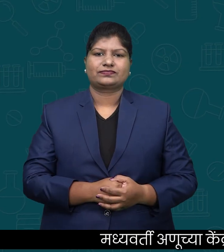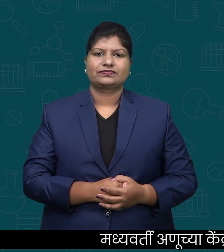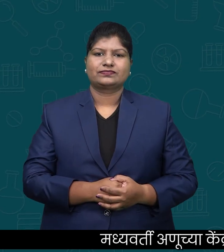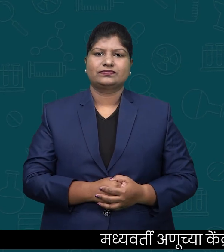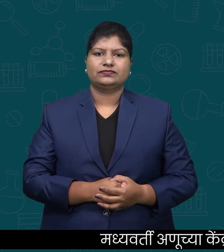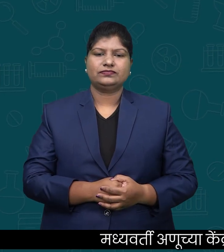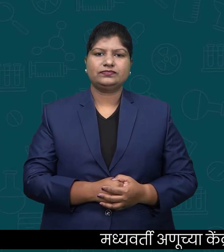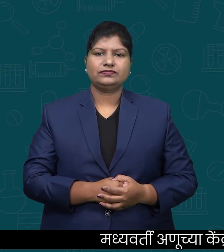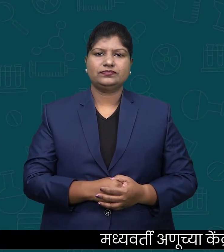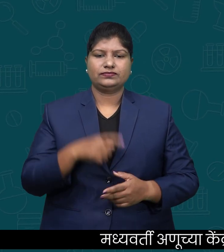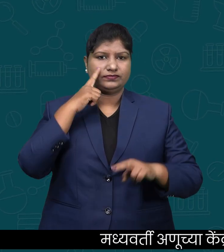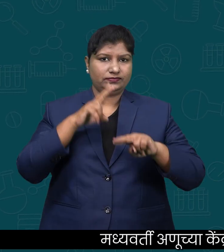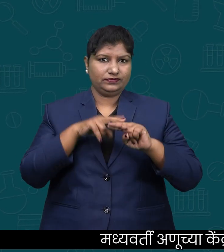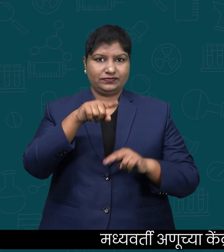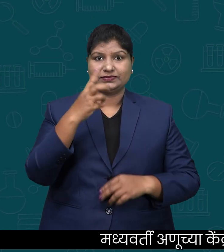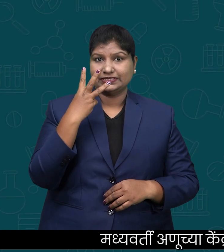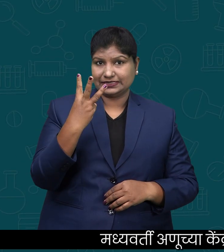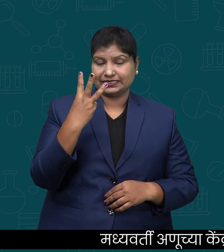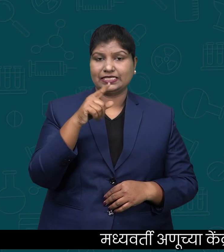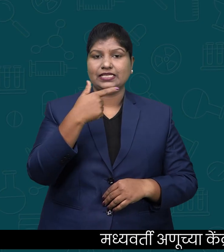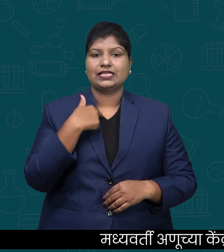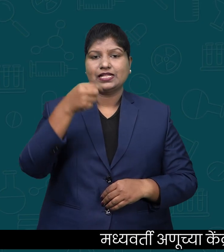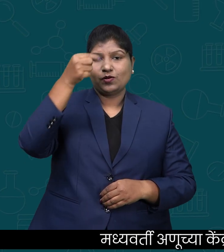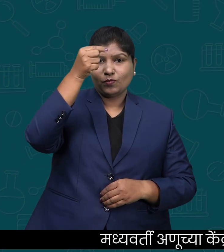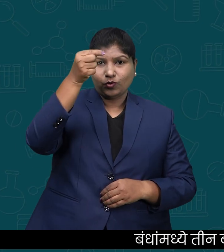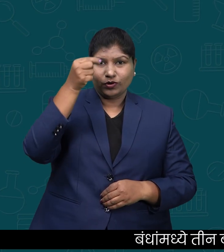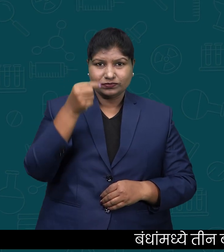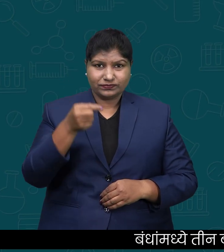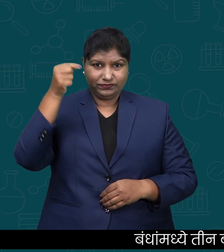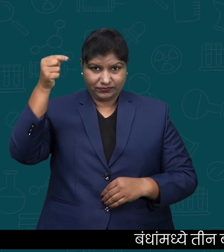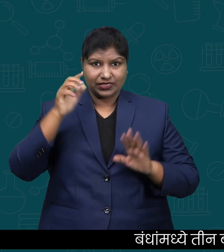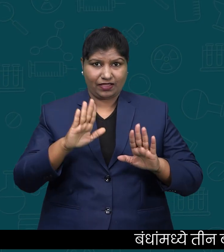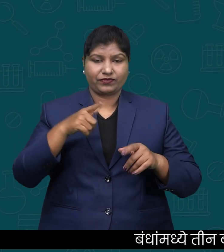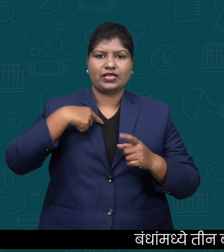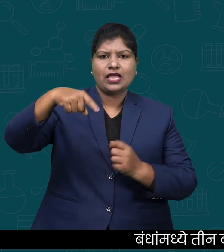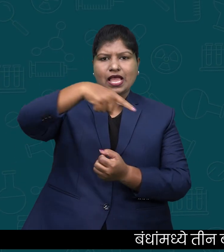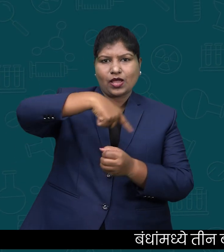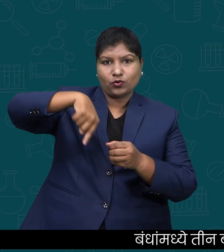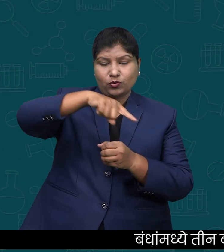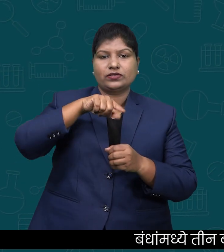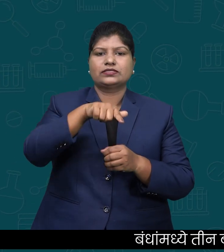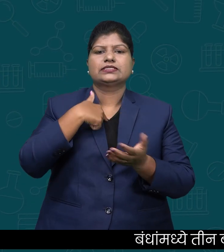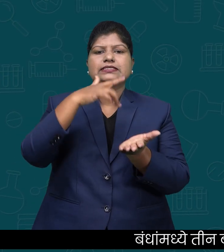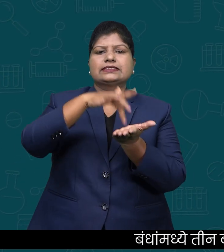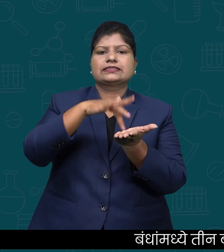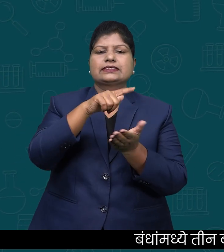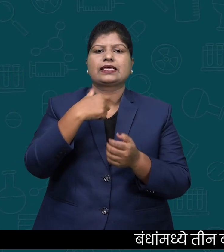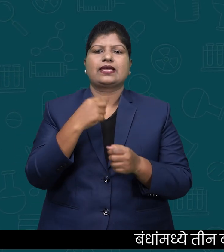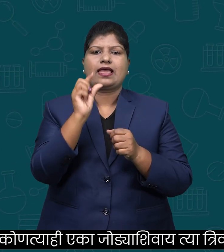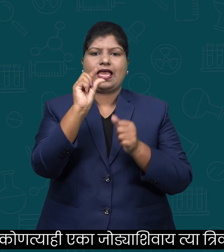दोन मध्यवर्ती अणूच्या केंद्रकाभोवती 3 सहसंयोजक बंधांमध्ये 3 बंध जोडले असल्यास